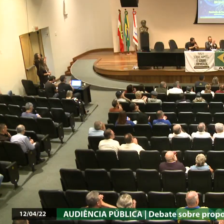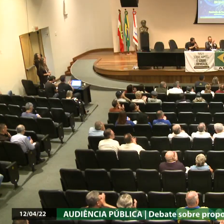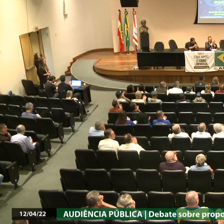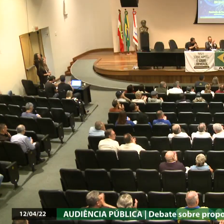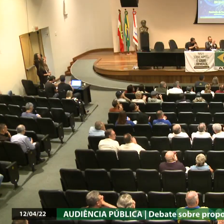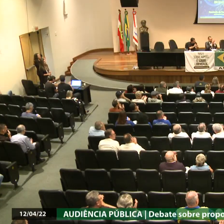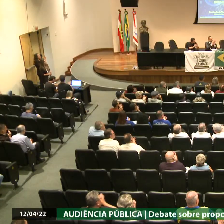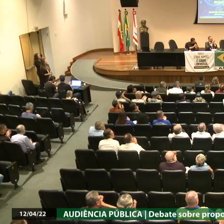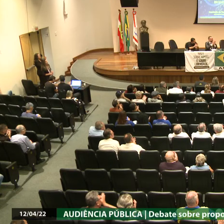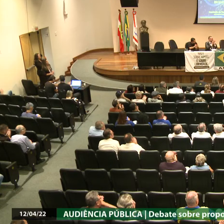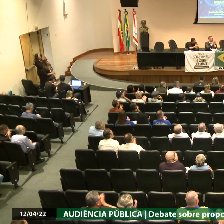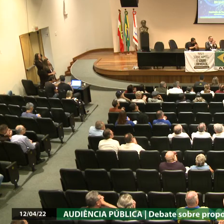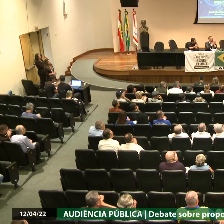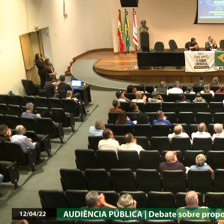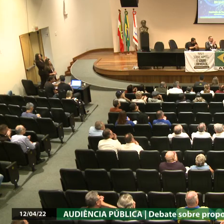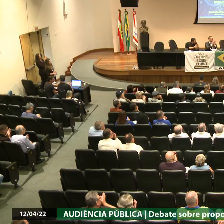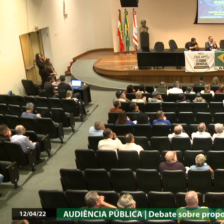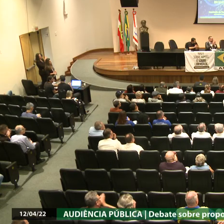Tá